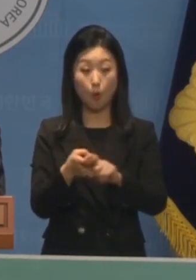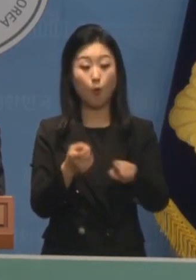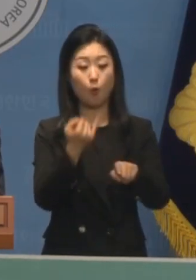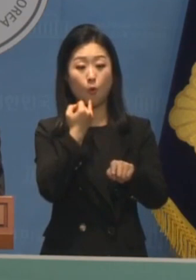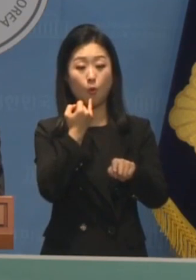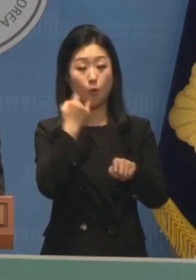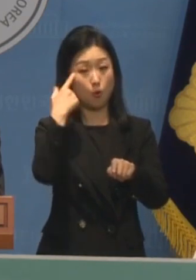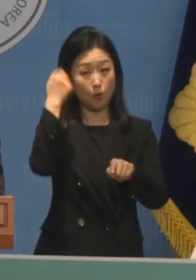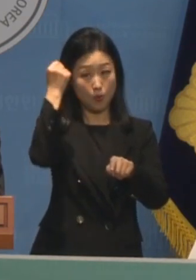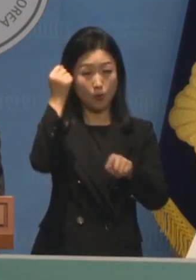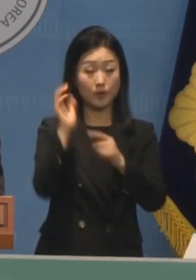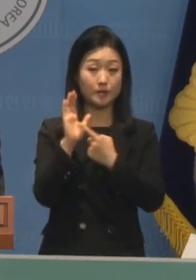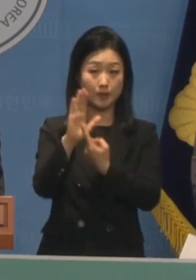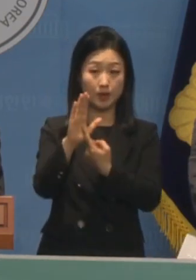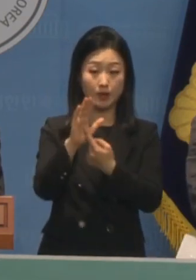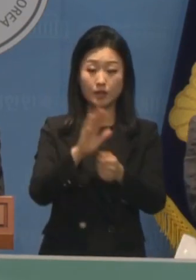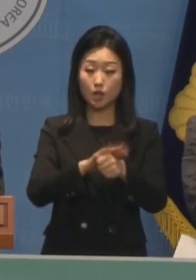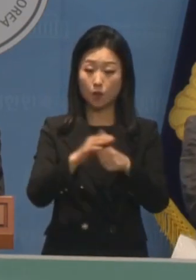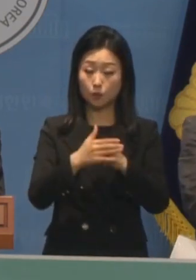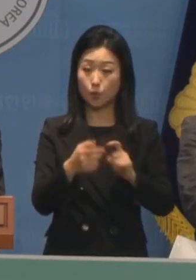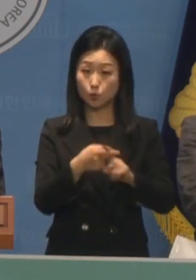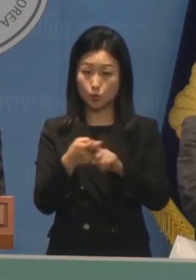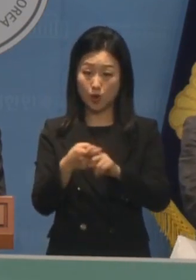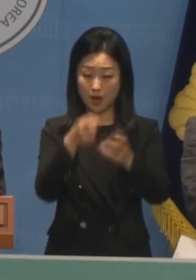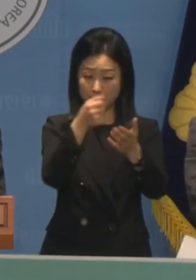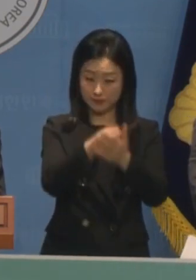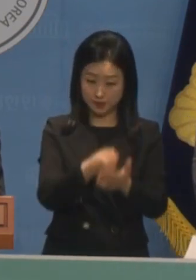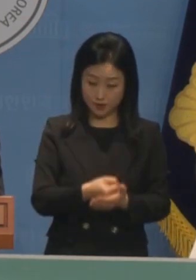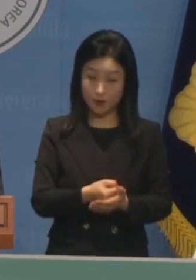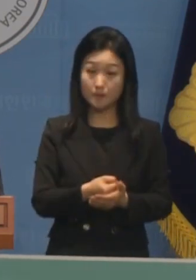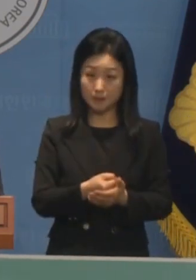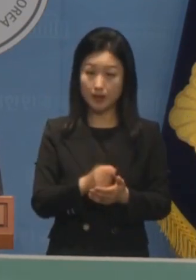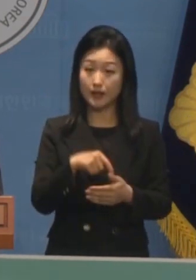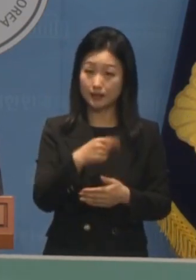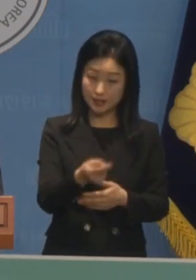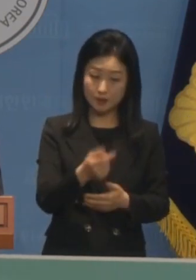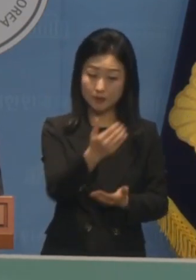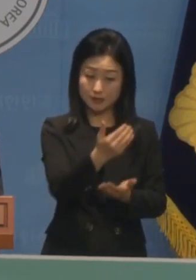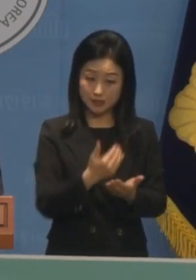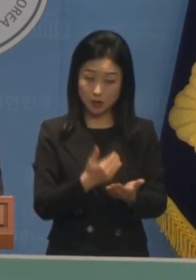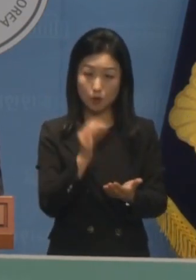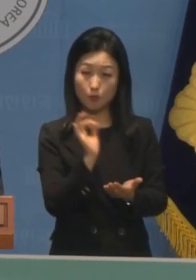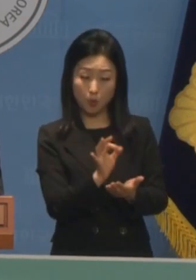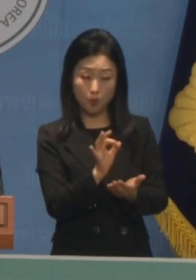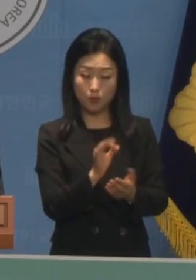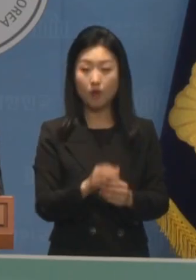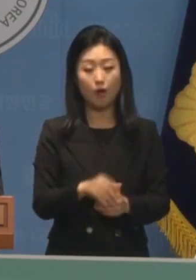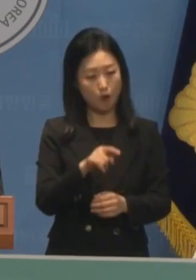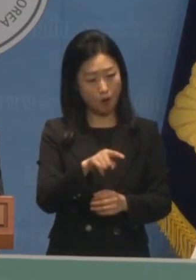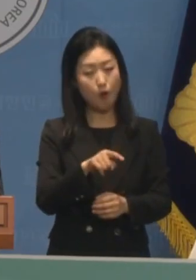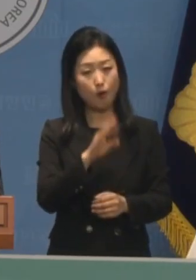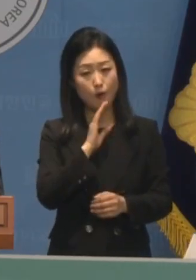또한 사회발전에 있어서 협동조합 결의안을 채택하여 협동조합이 지속가능한 사회로